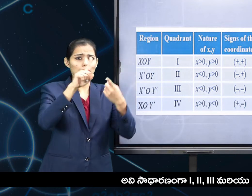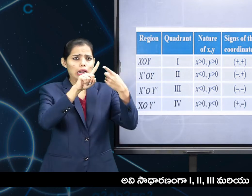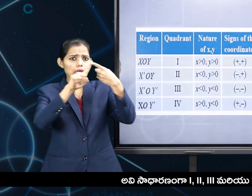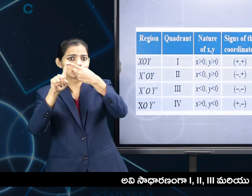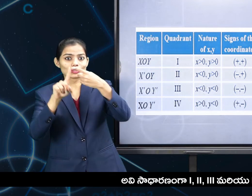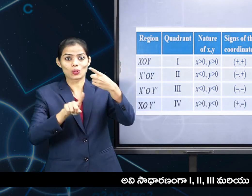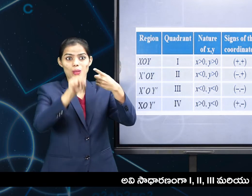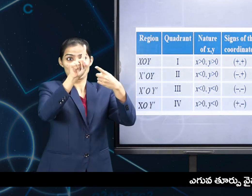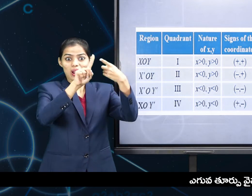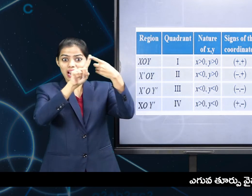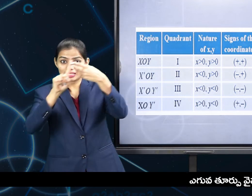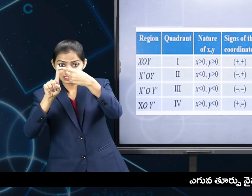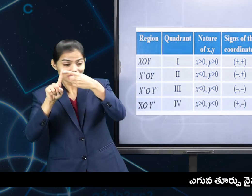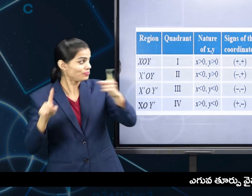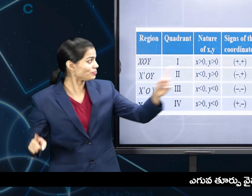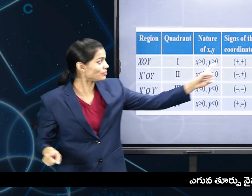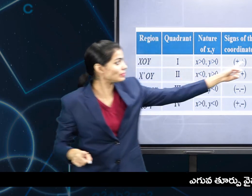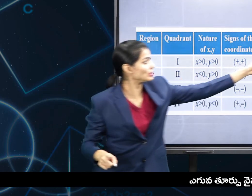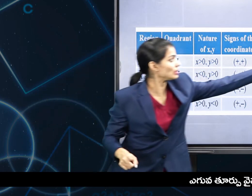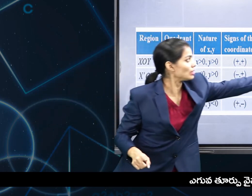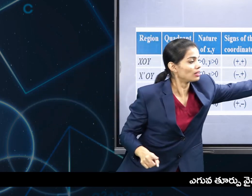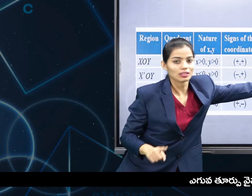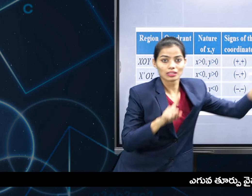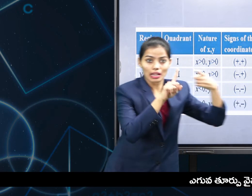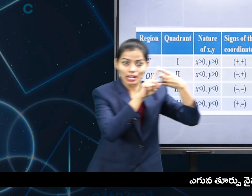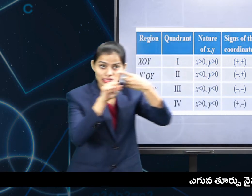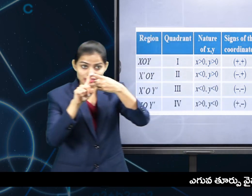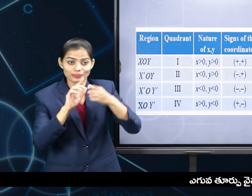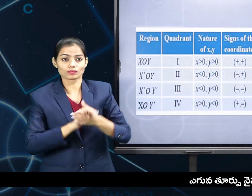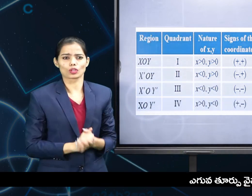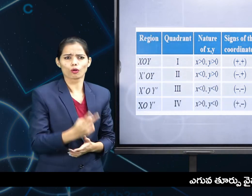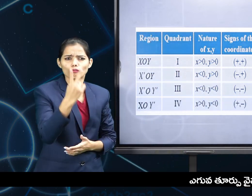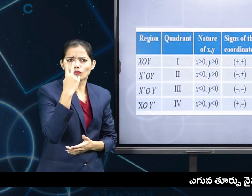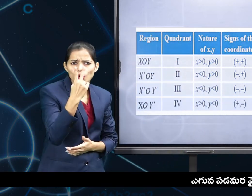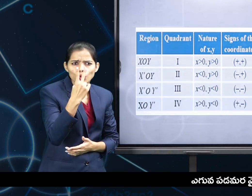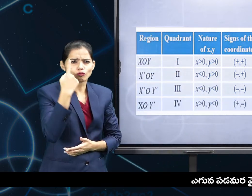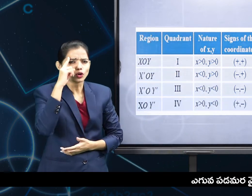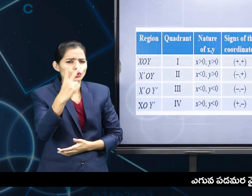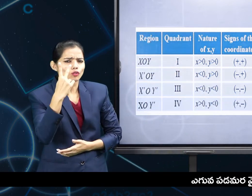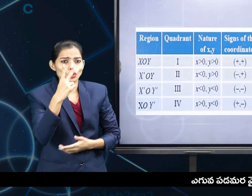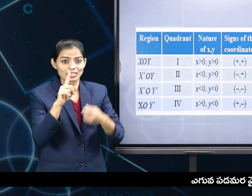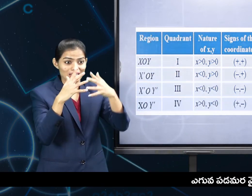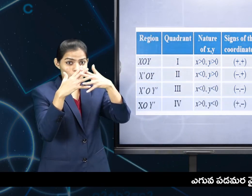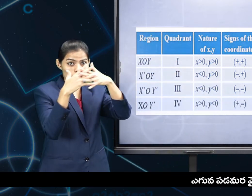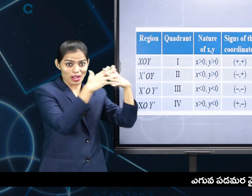లెక్కించబడతాయి. ఎగువ తూర్పు వైపుకు 1, ఎగువ పడమర వైపుకు